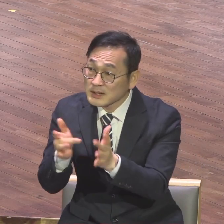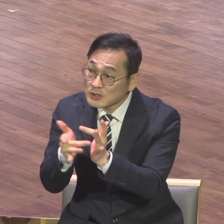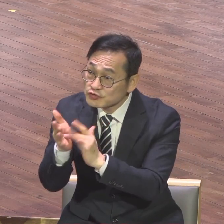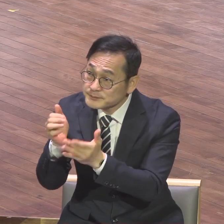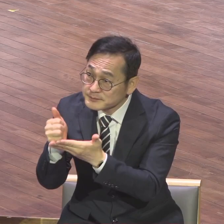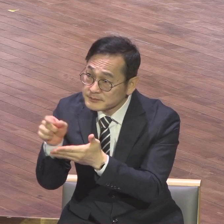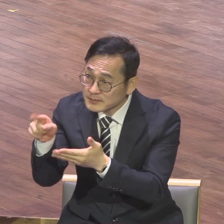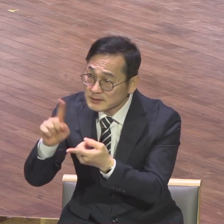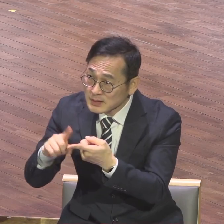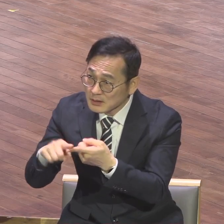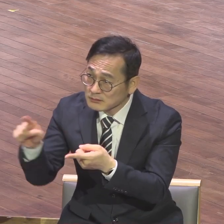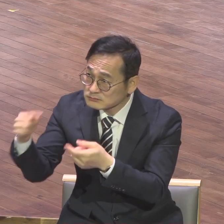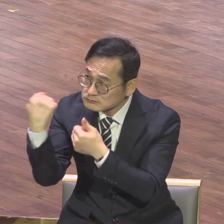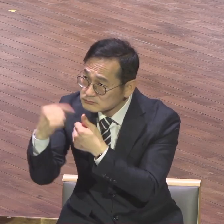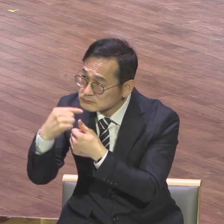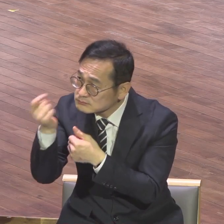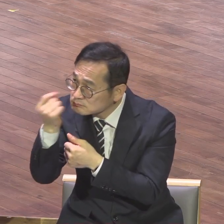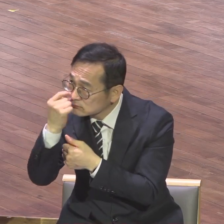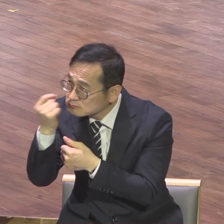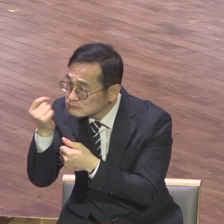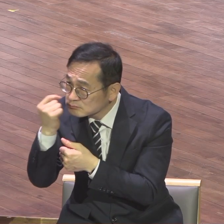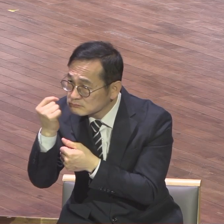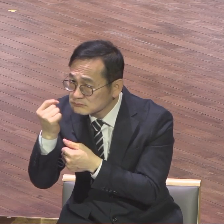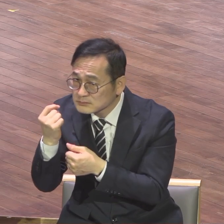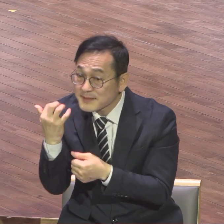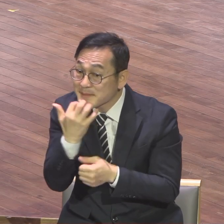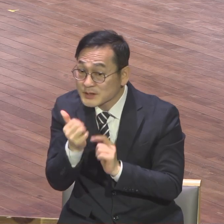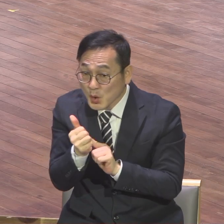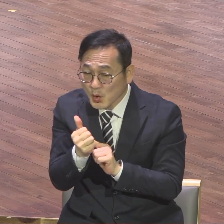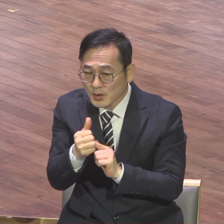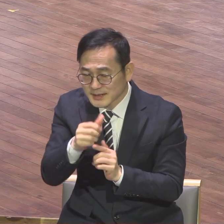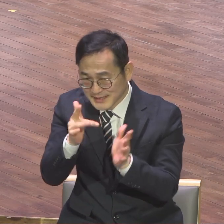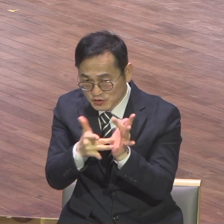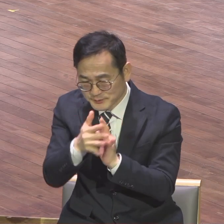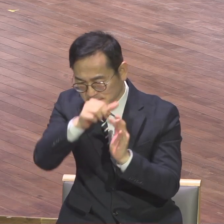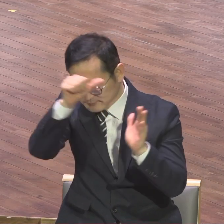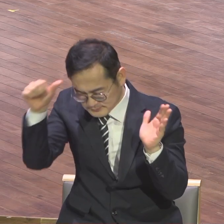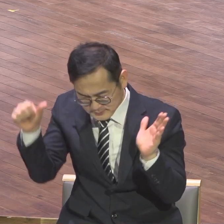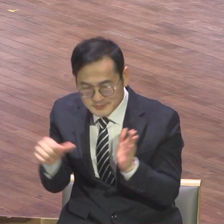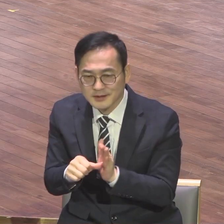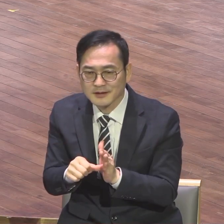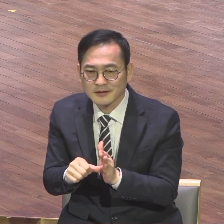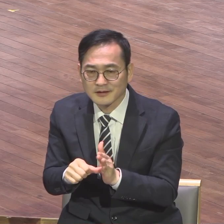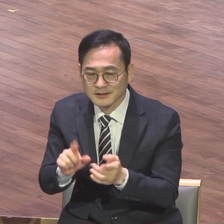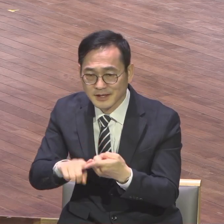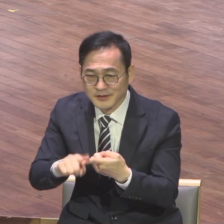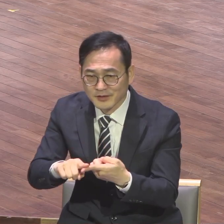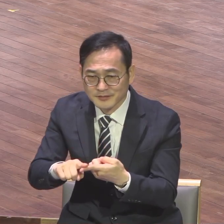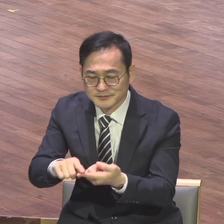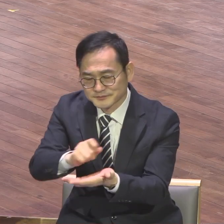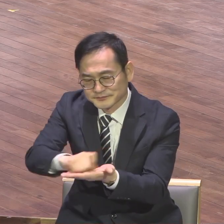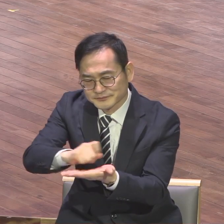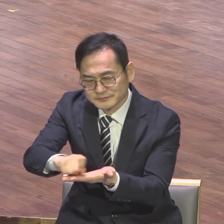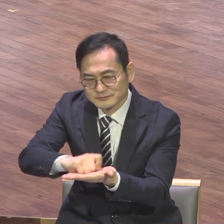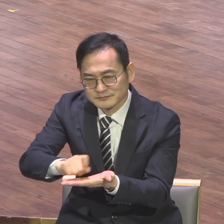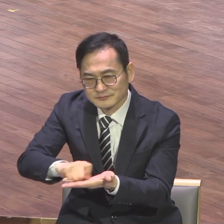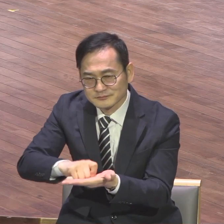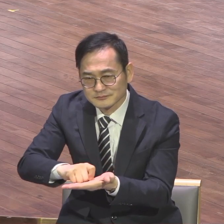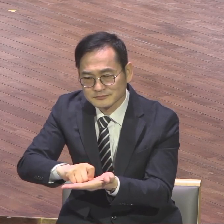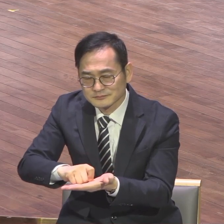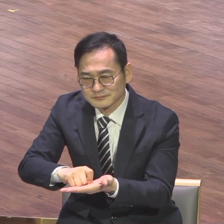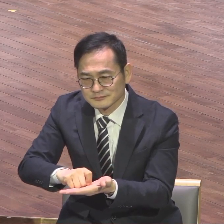이 베드로에게는 예수님의 생애에 대해서 그렇게 사실적으로 듣게